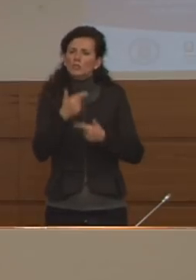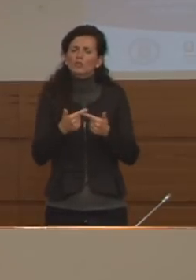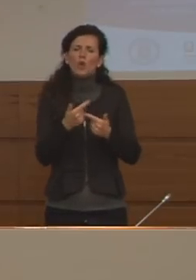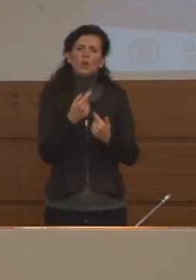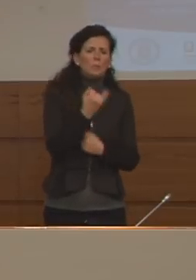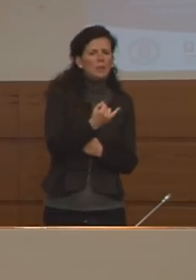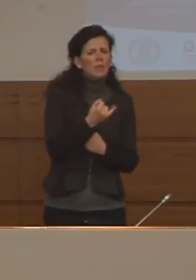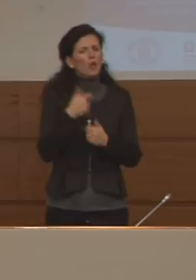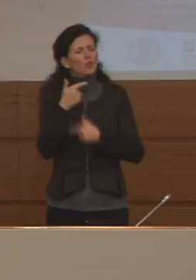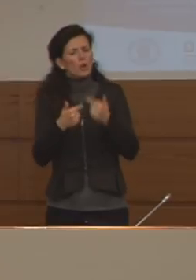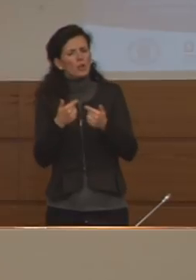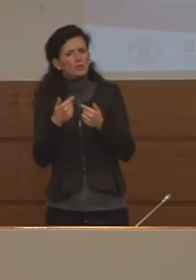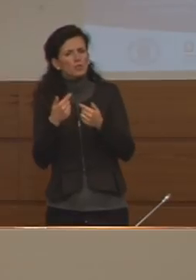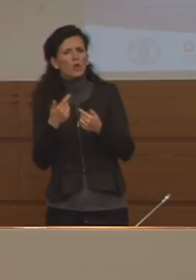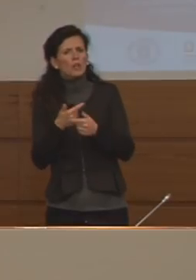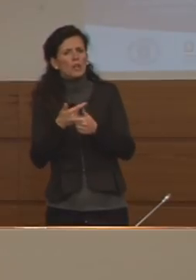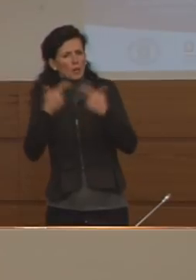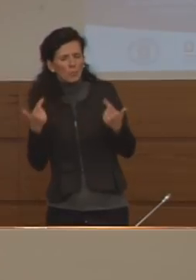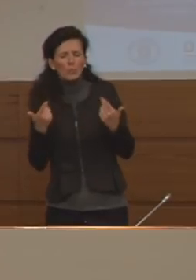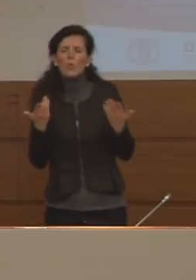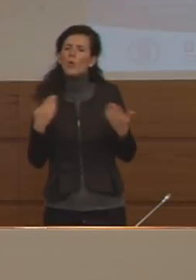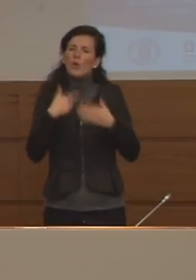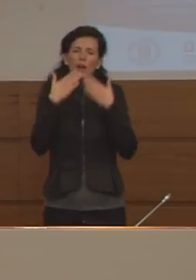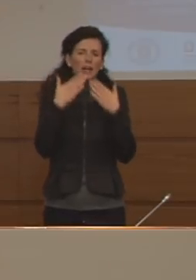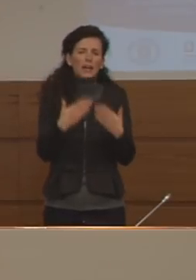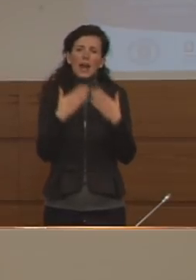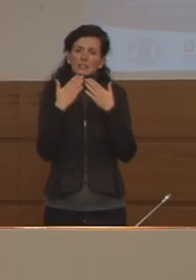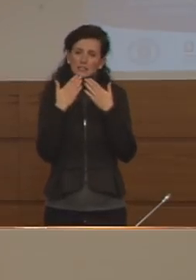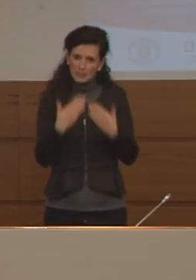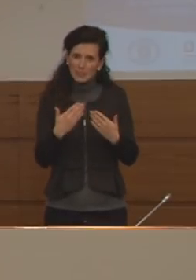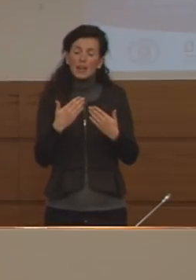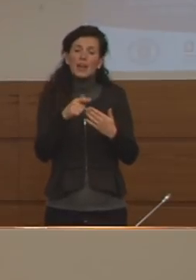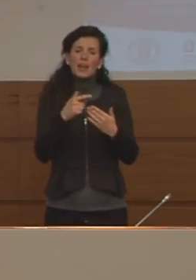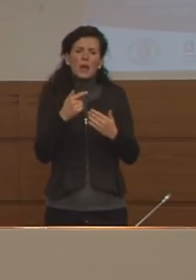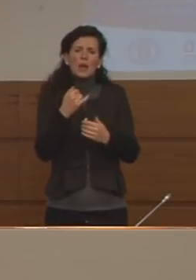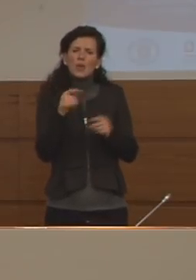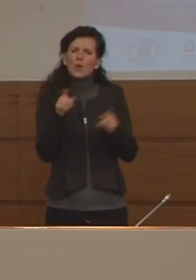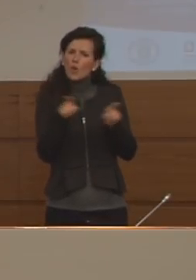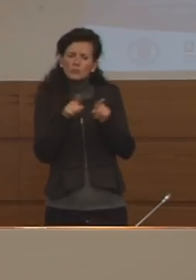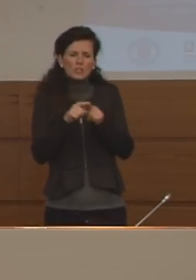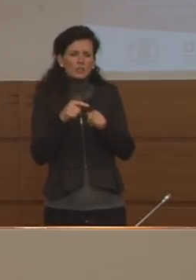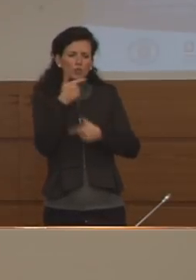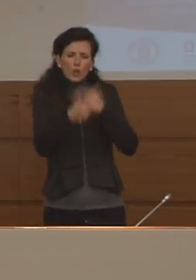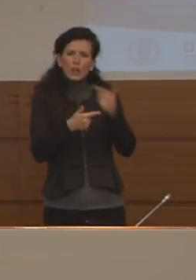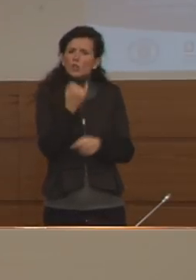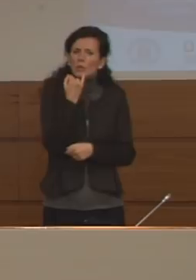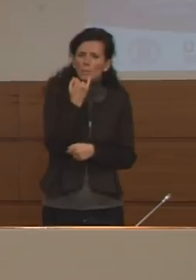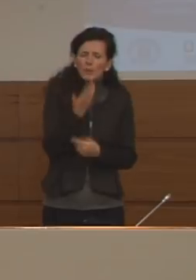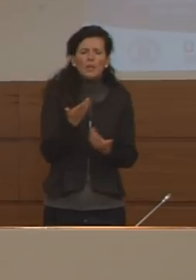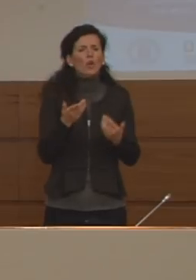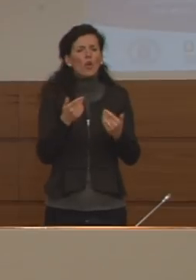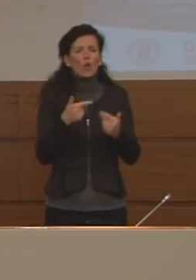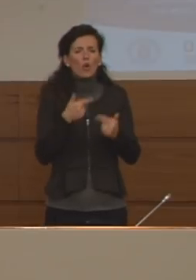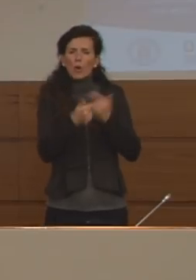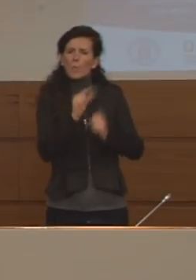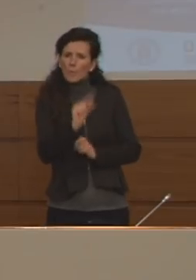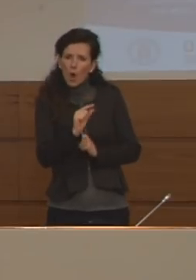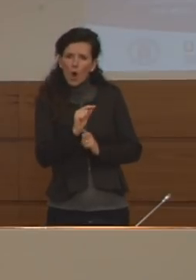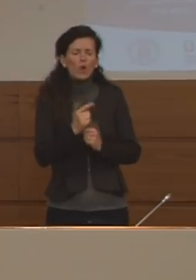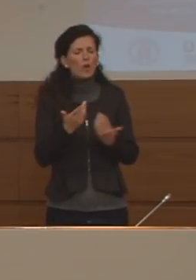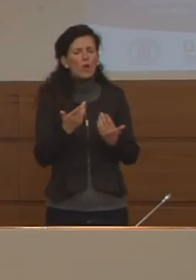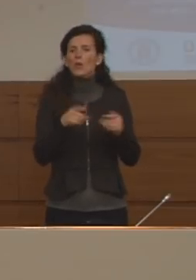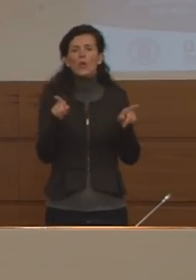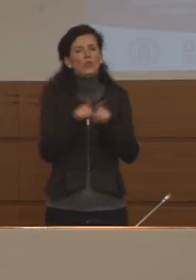donazioni che ringraziamo ma abbiamo avuto anche piccole donazioni tante piccole donazioni che altrettanto